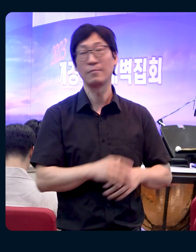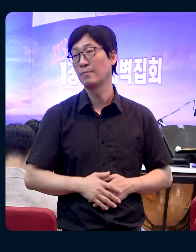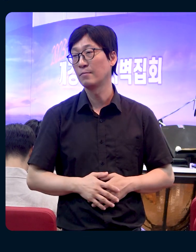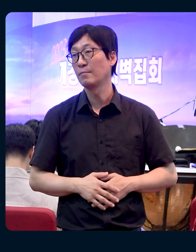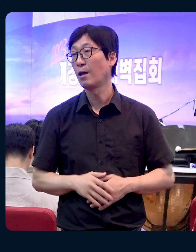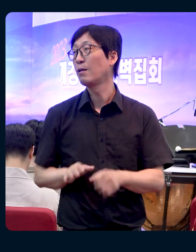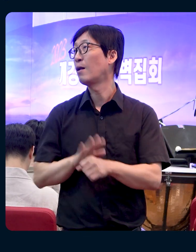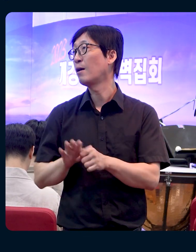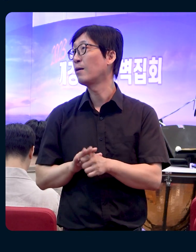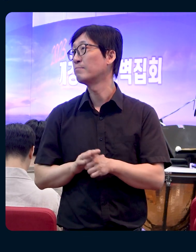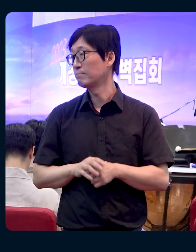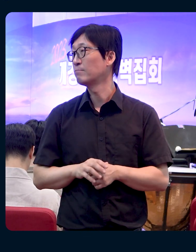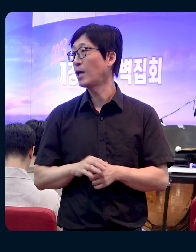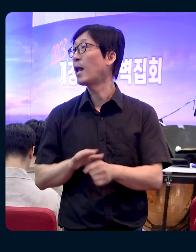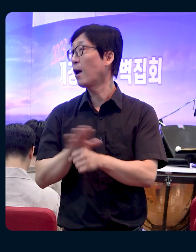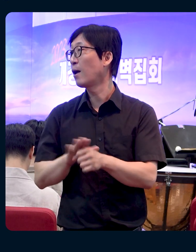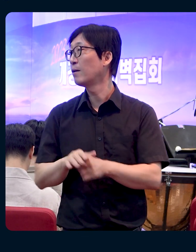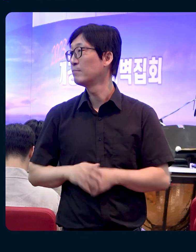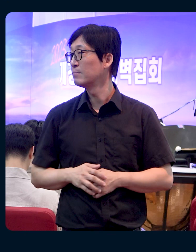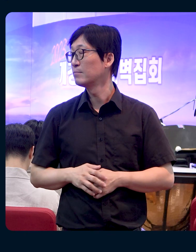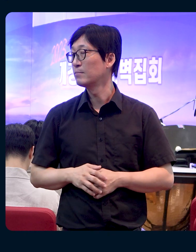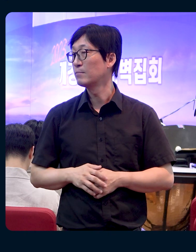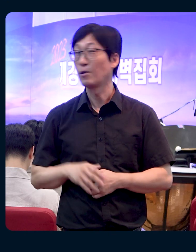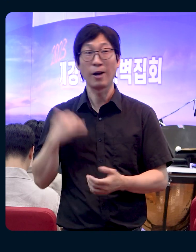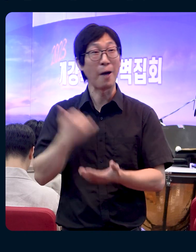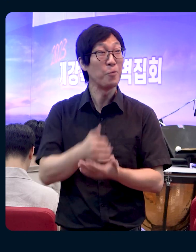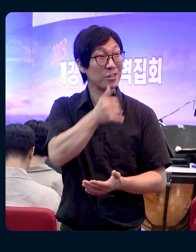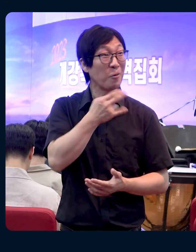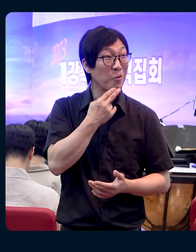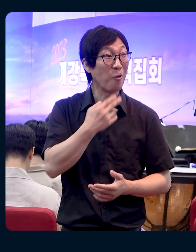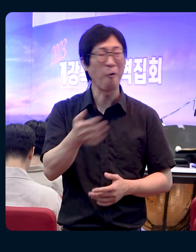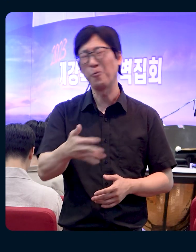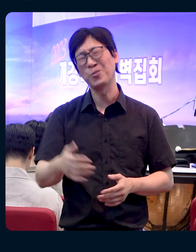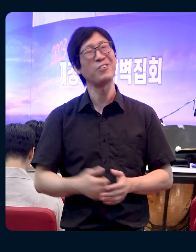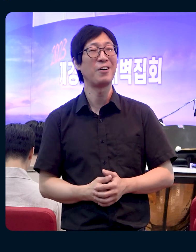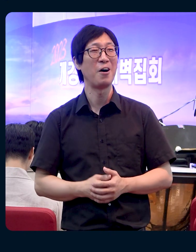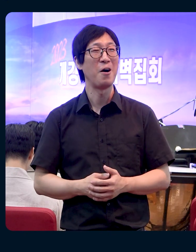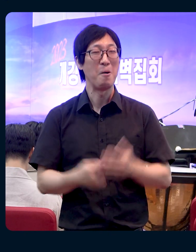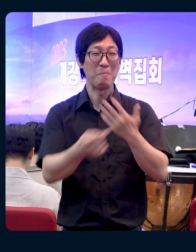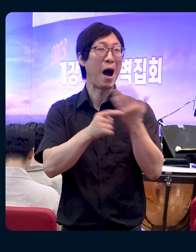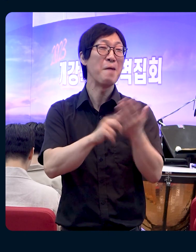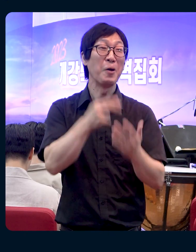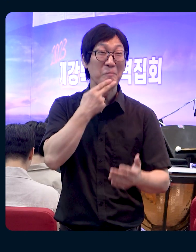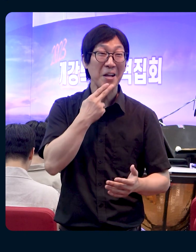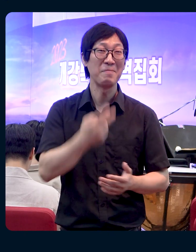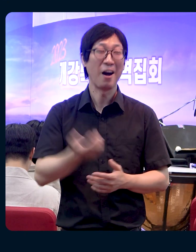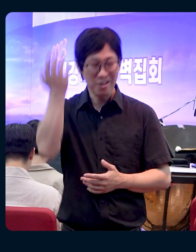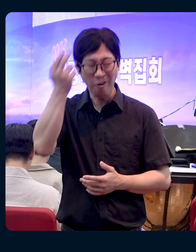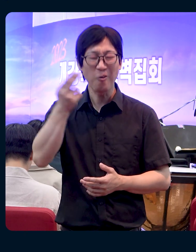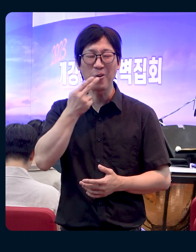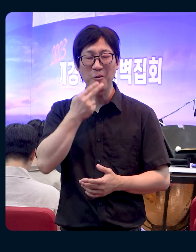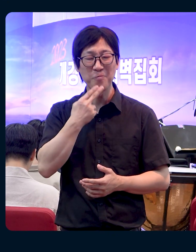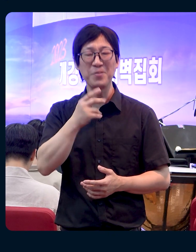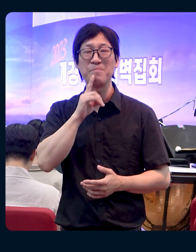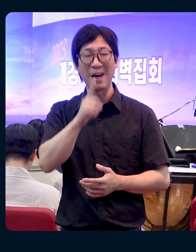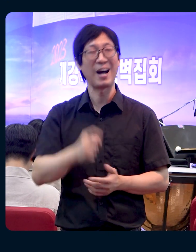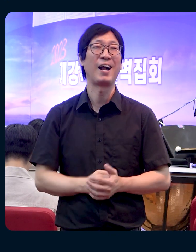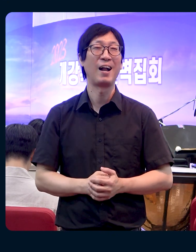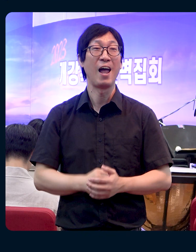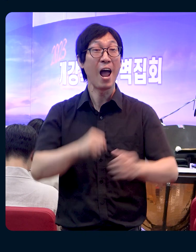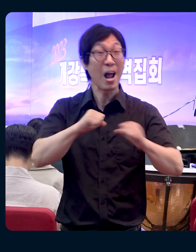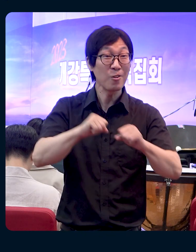마음 안 들어가면 절대로 감동이 없어요. 그 마음이 안 들어가면 아름답지, 말도 아름답지 않아요. 행동도